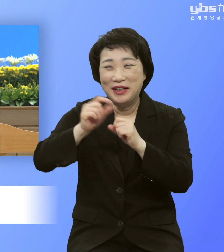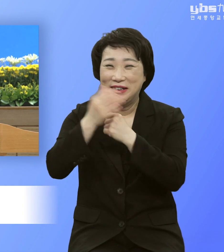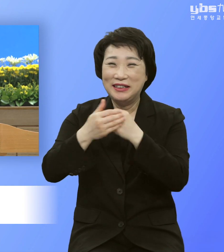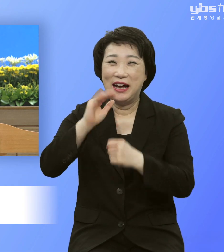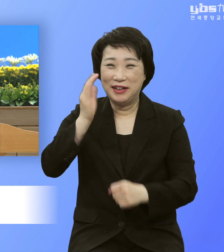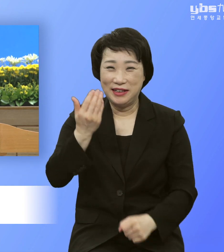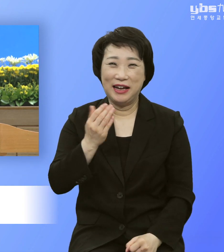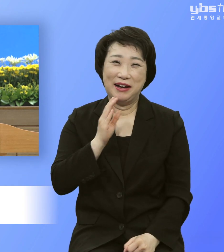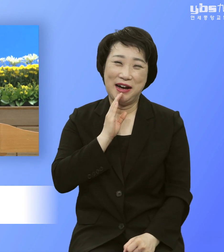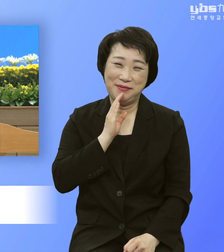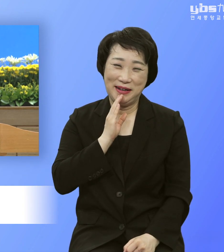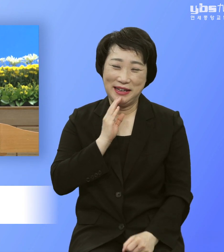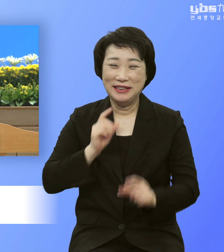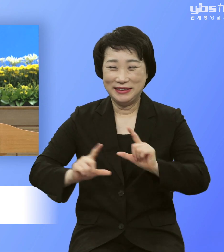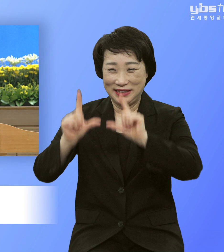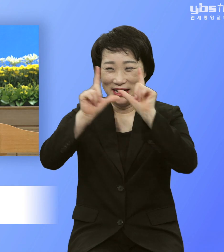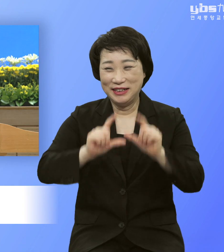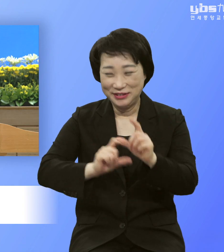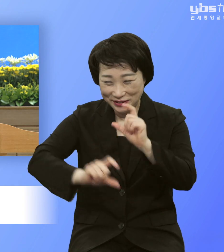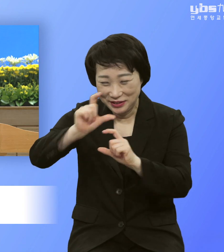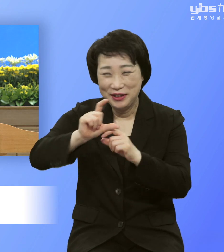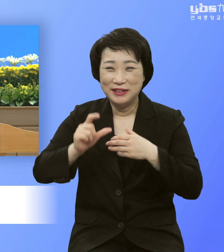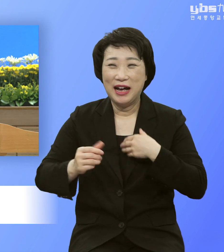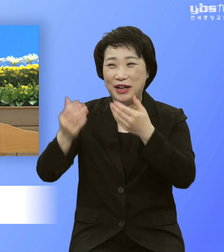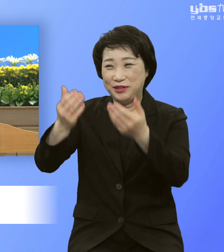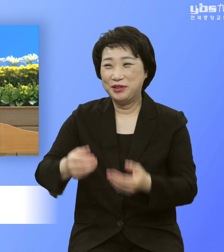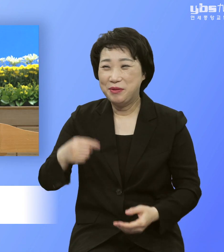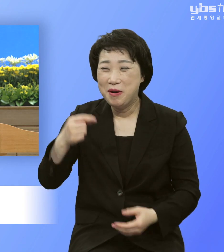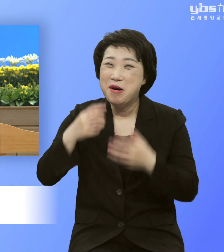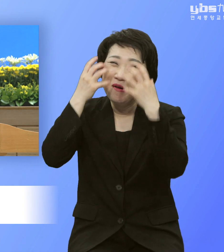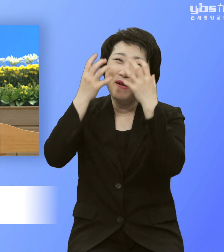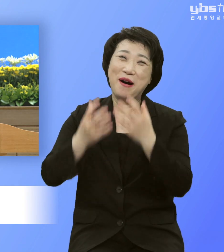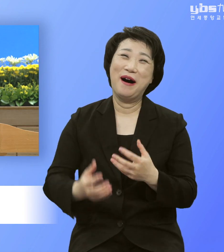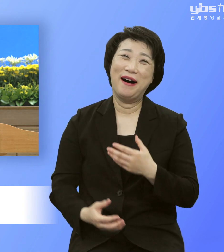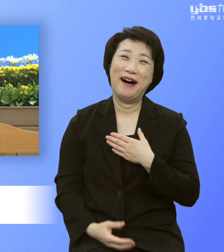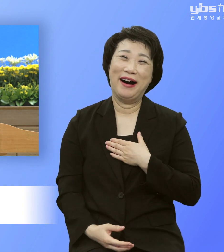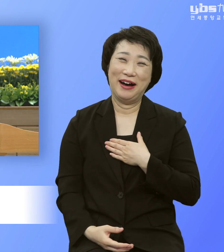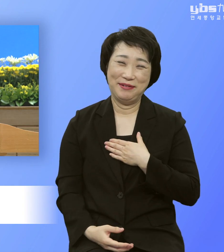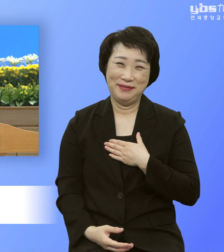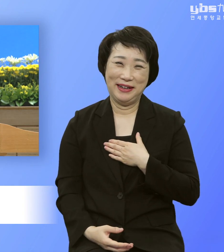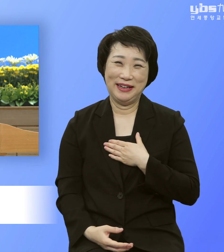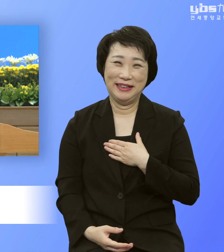은혜가 되고, 살면 살수록 나에게 주시는 것이 어마어마하다 이 말이에요.